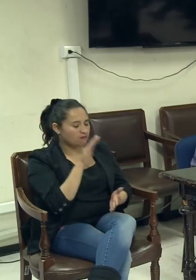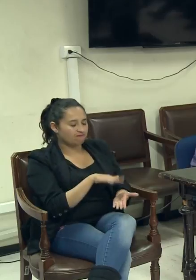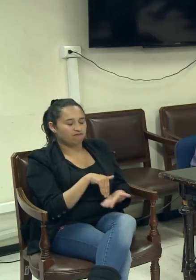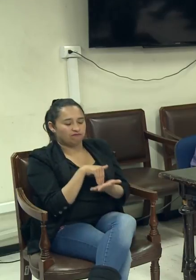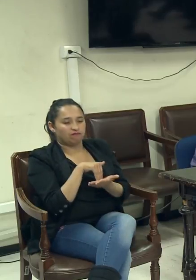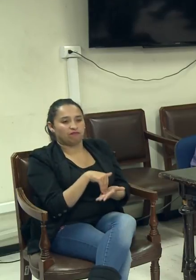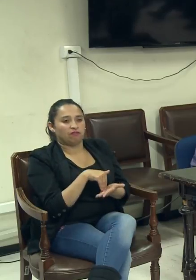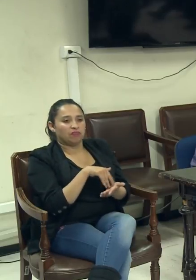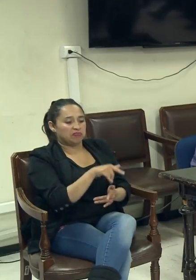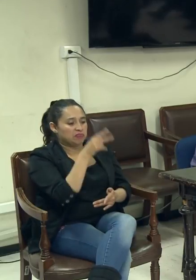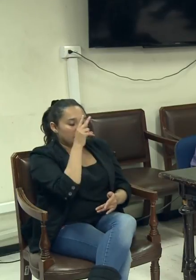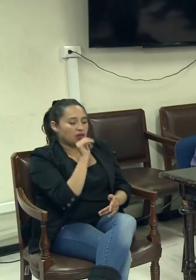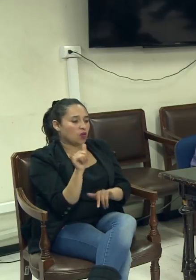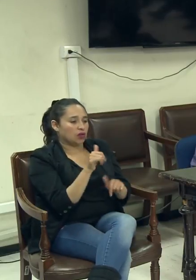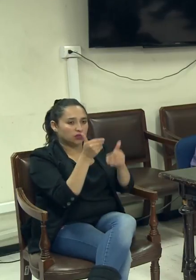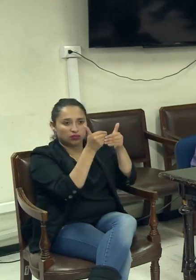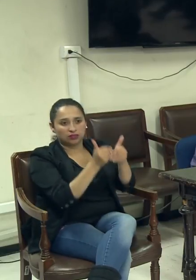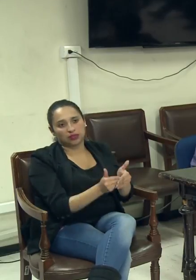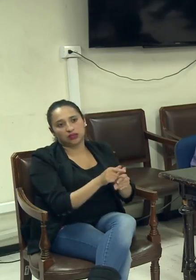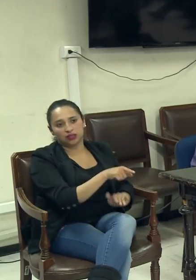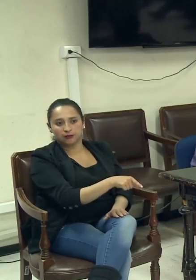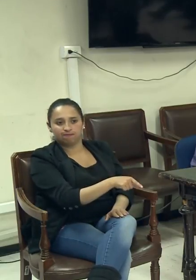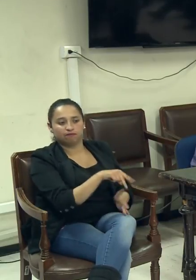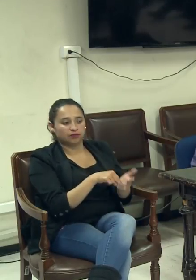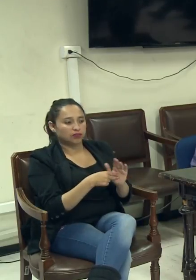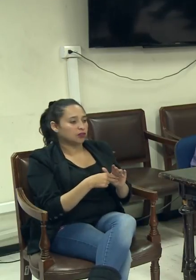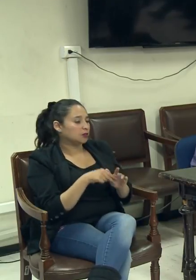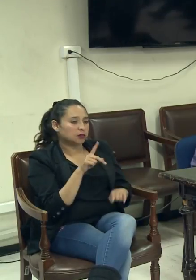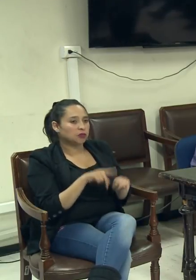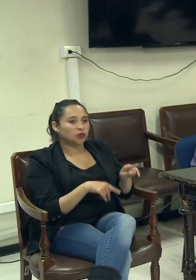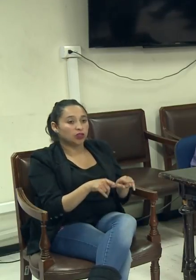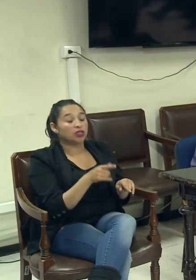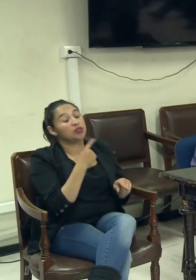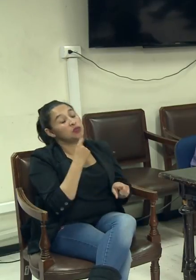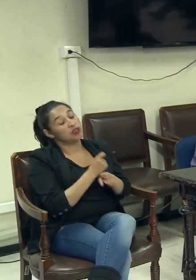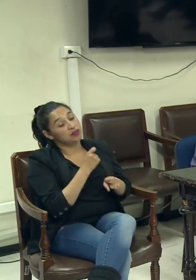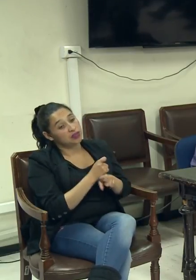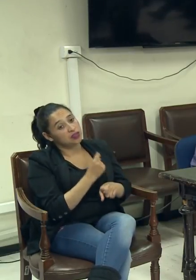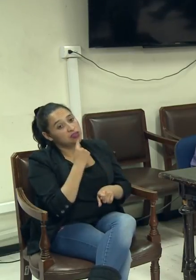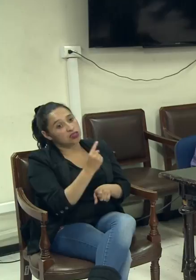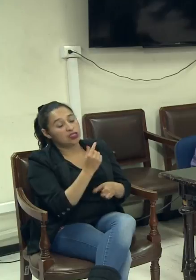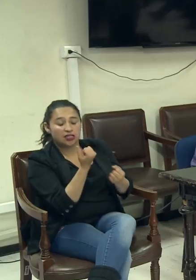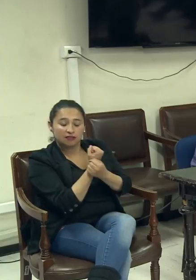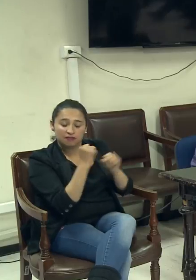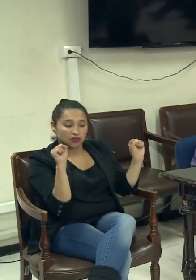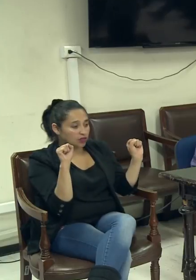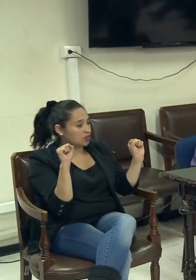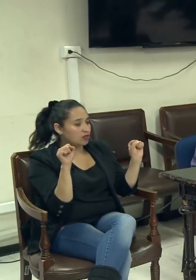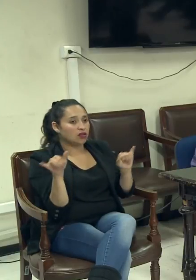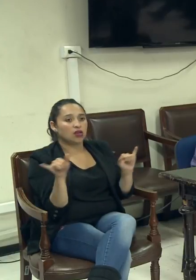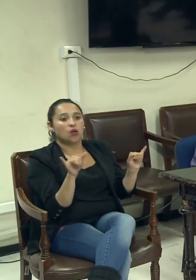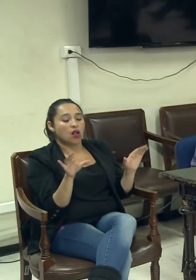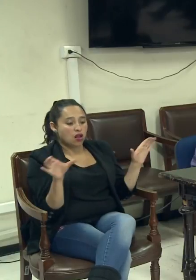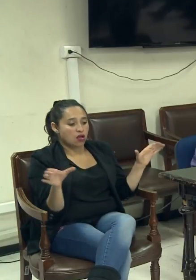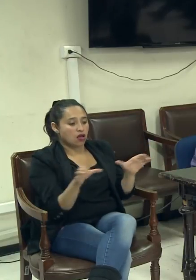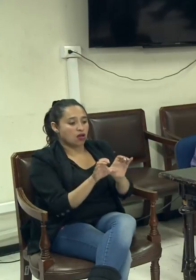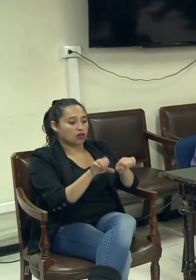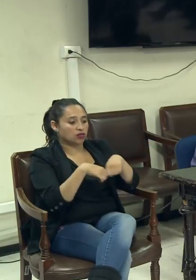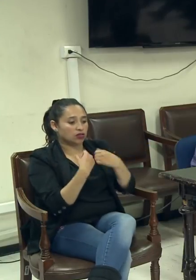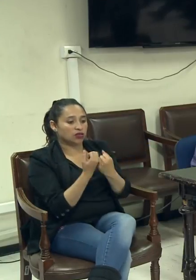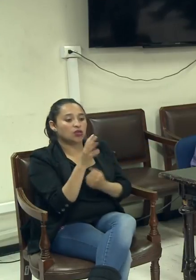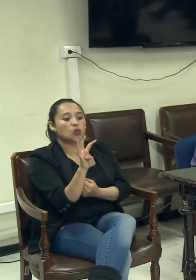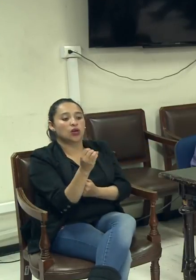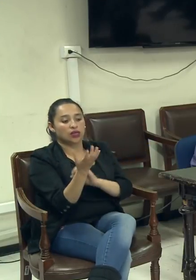Y es muy difícil para no decir imposible, contener un salón de clase de